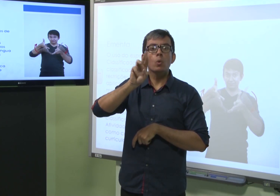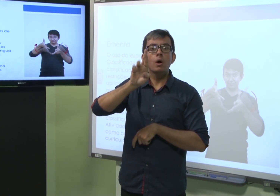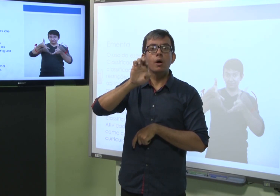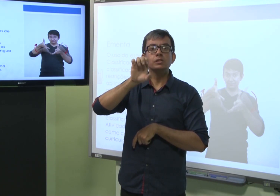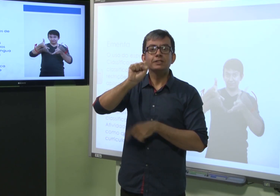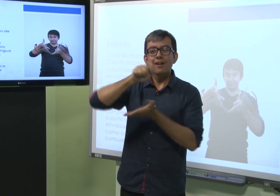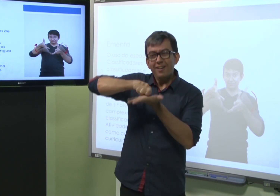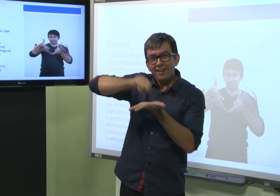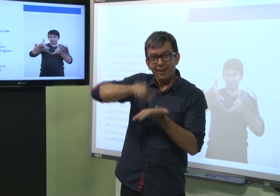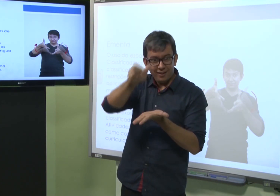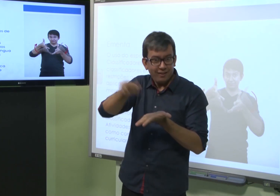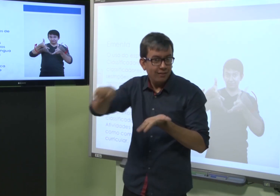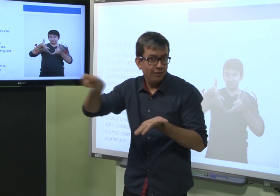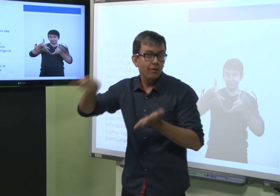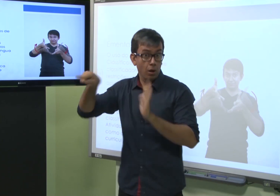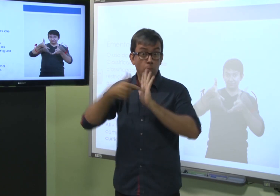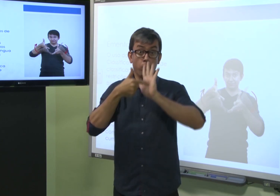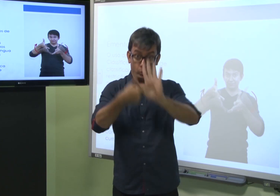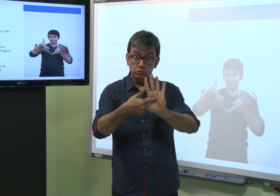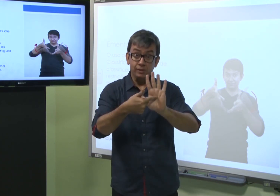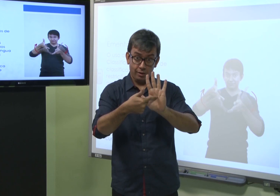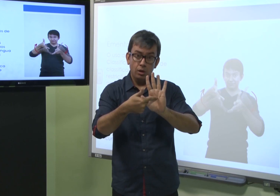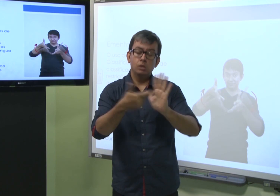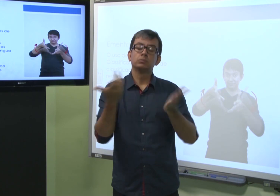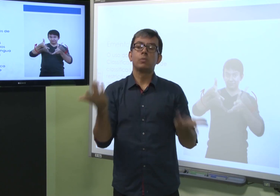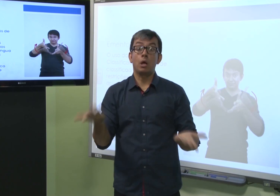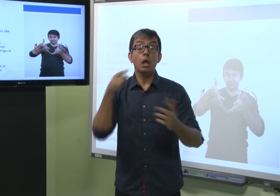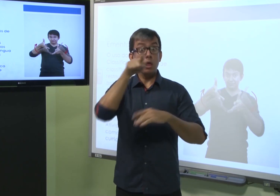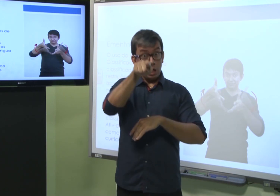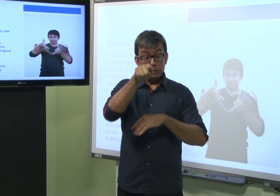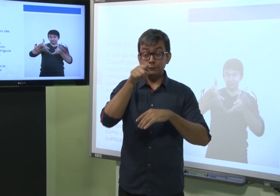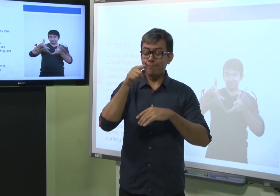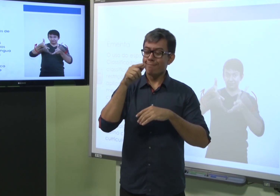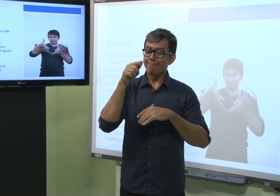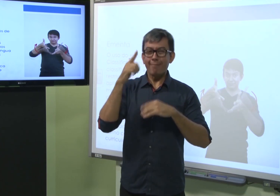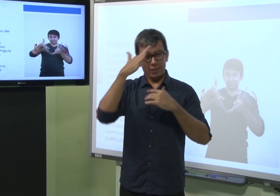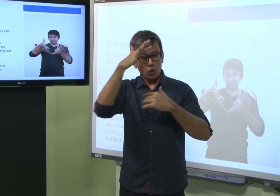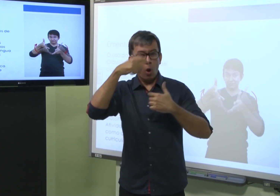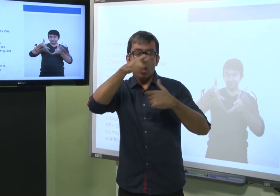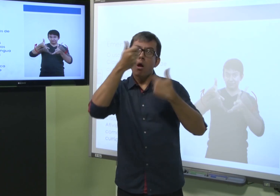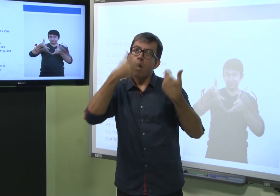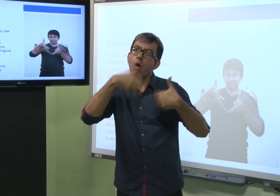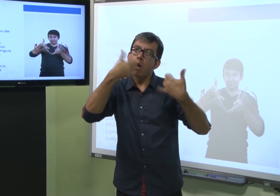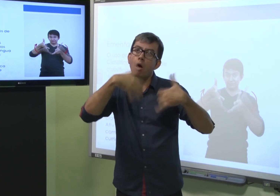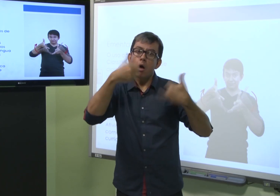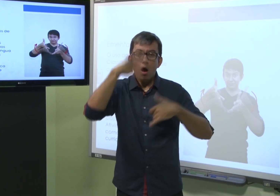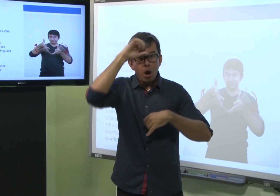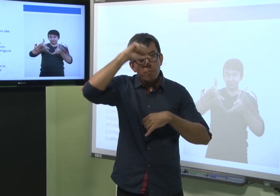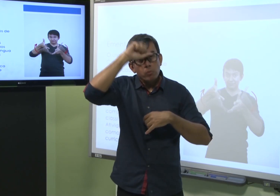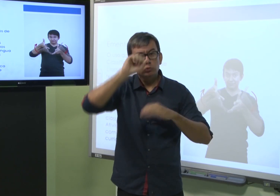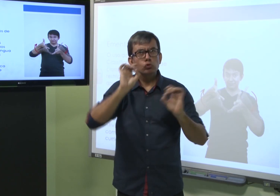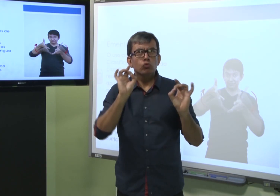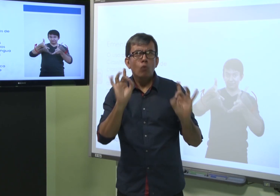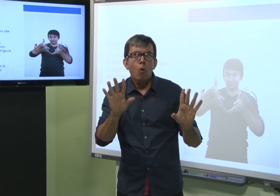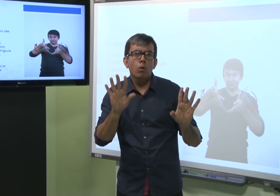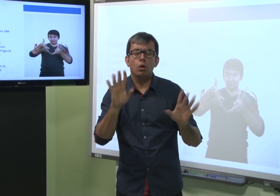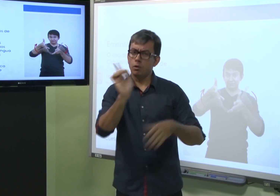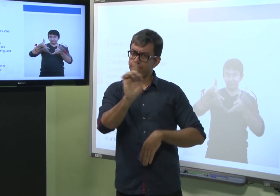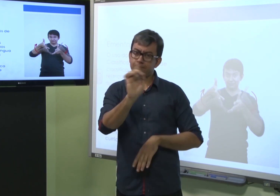porque eu vou apresentar vários autores para vocês. Então, eu vou explicar só teoria, vocês irão aprender só teoria?